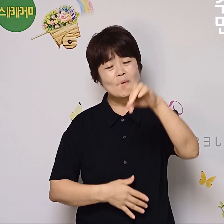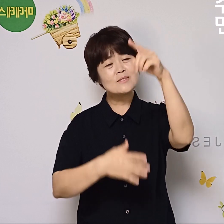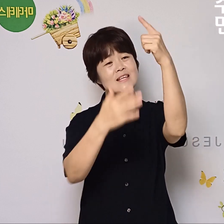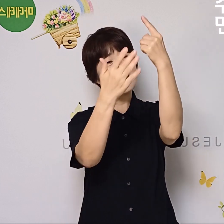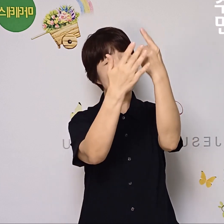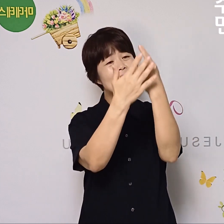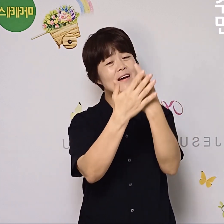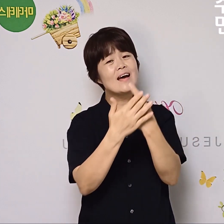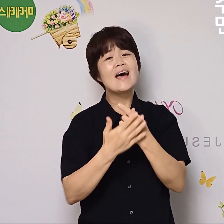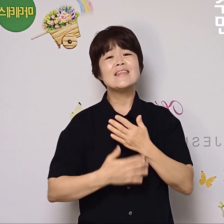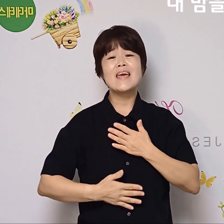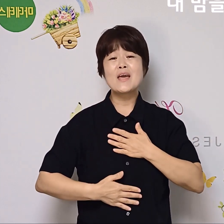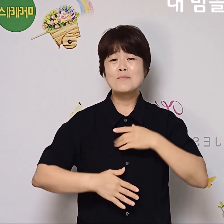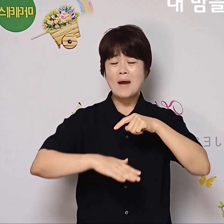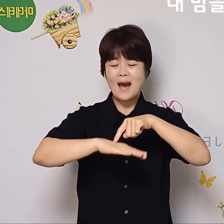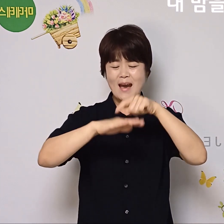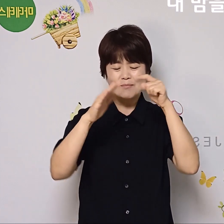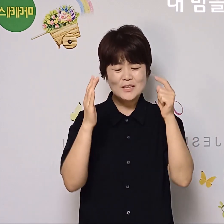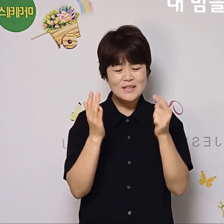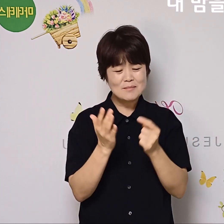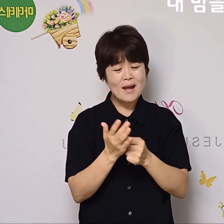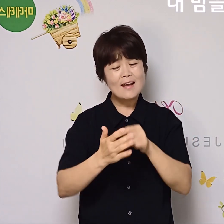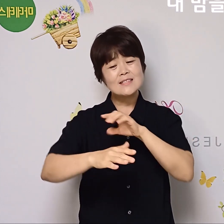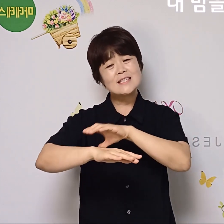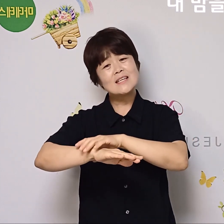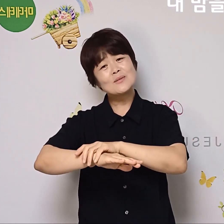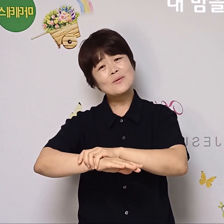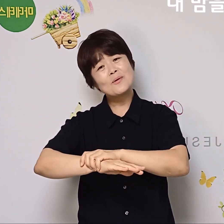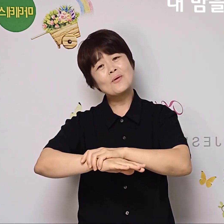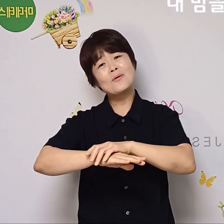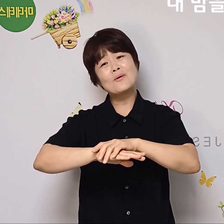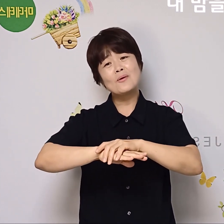오사 내 맘을 만지고